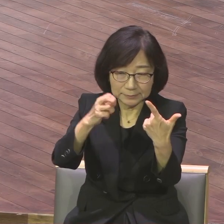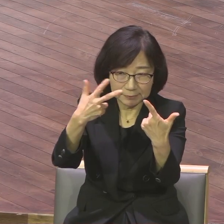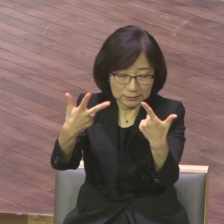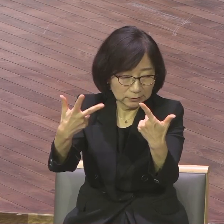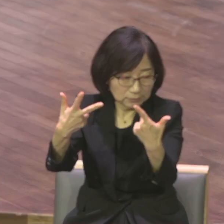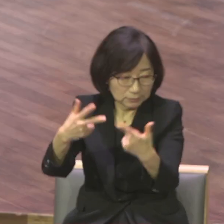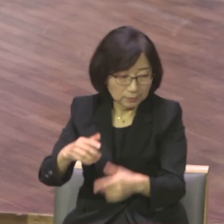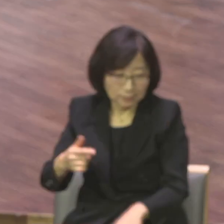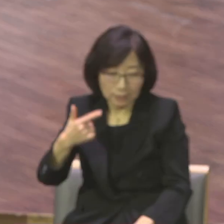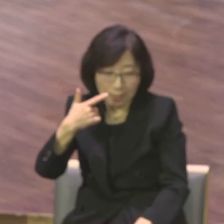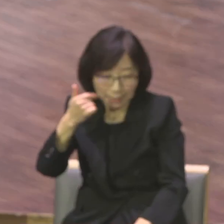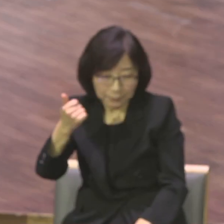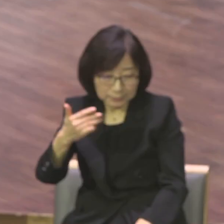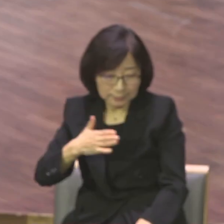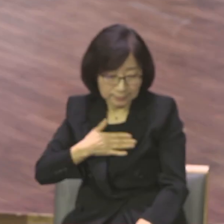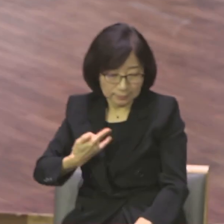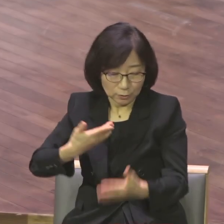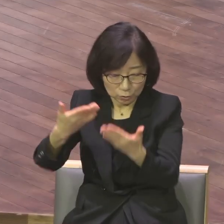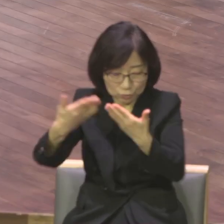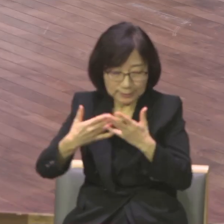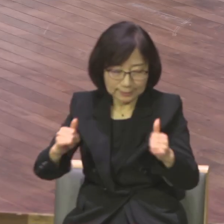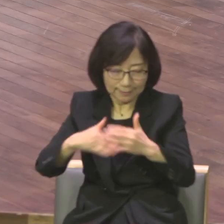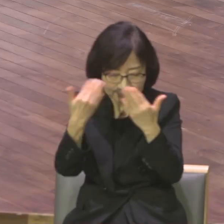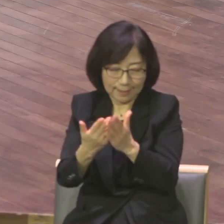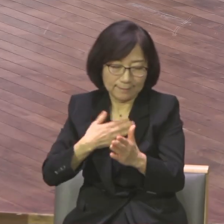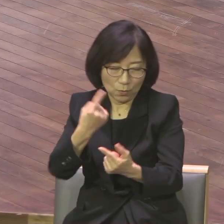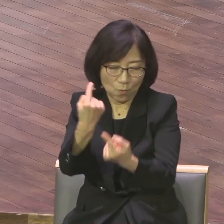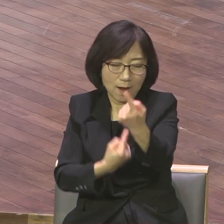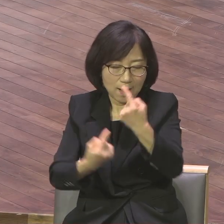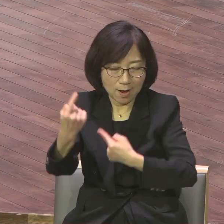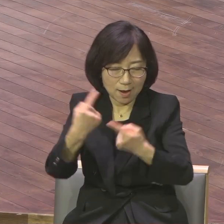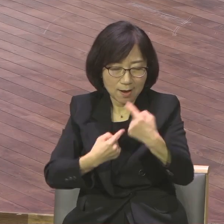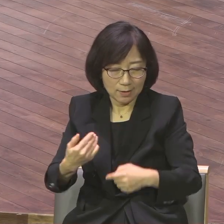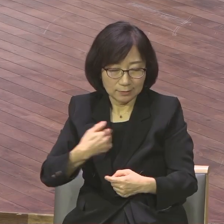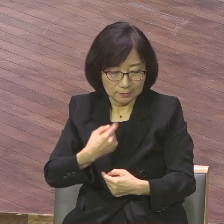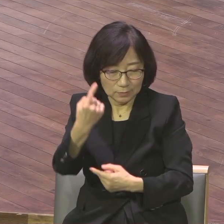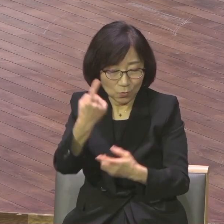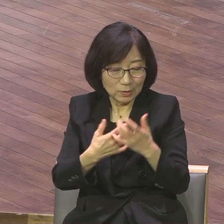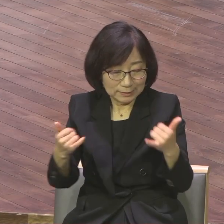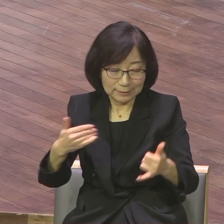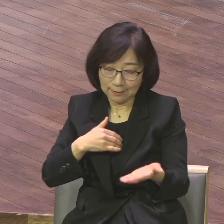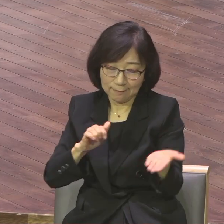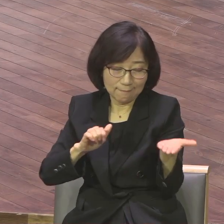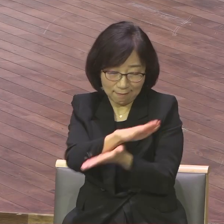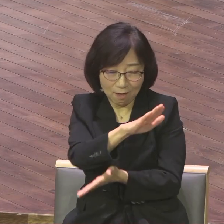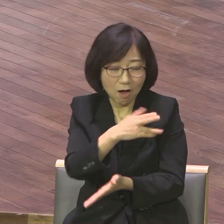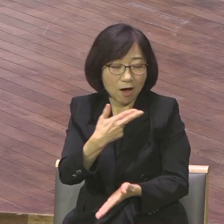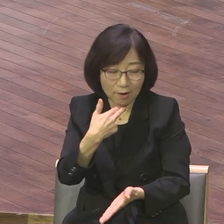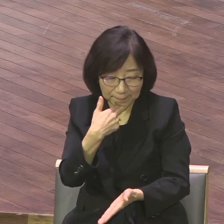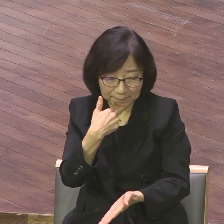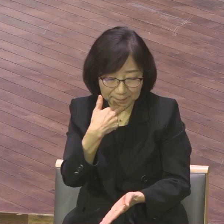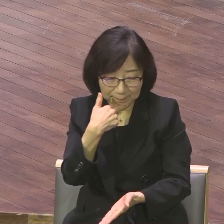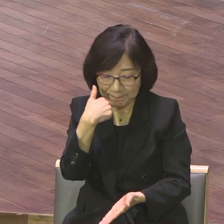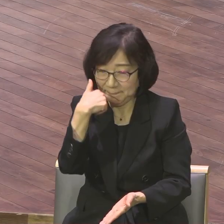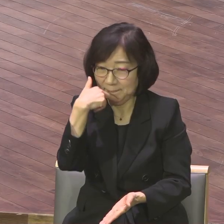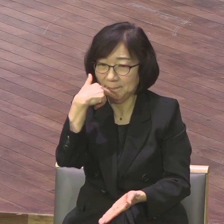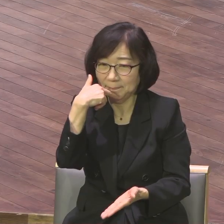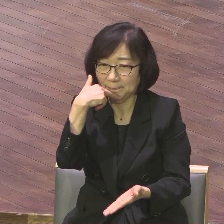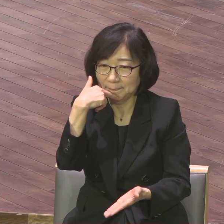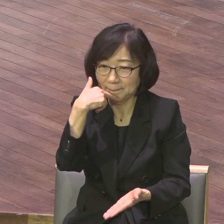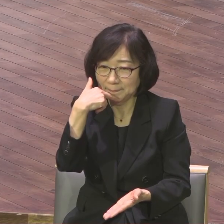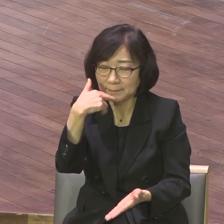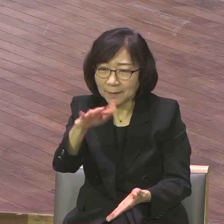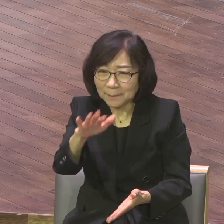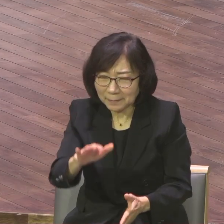주시는 자는 다 내게로 올 것이요 내게 오는 자는 내가 결코 내쫓지 아니하리라. 예수님을